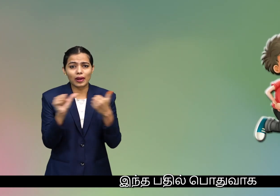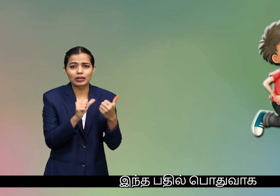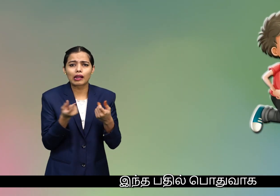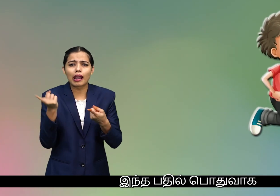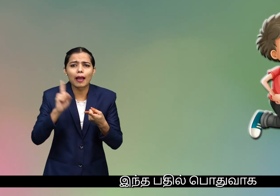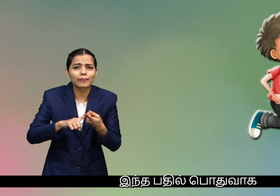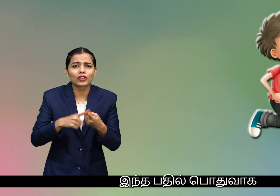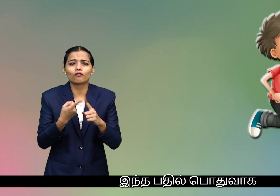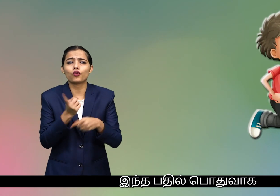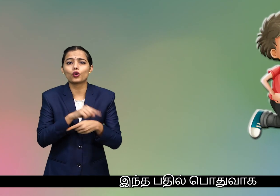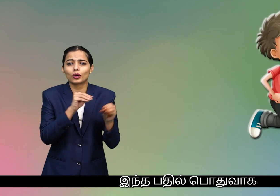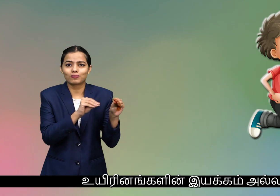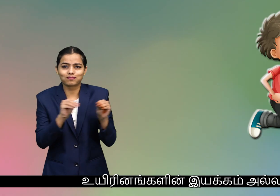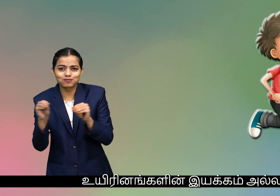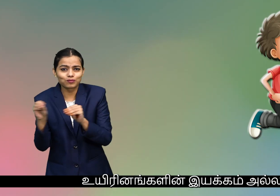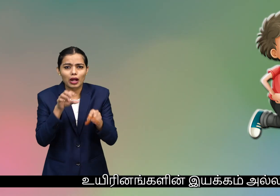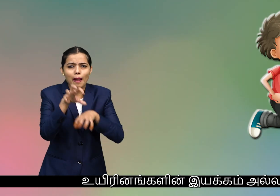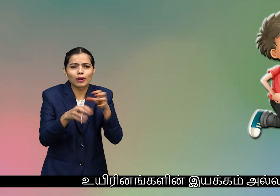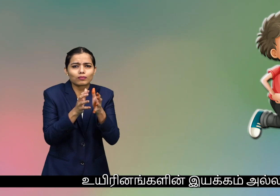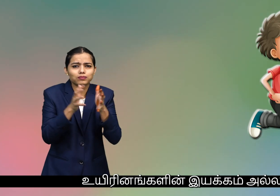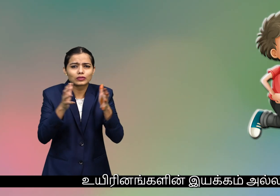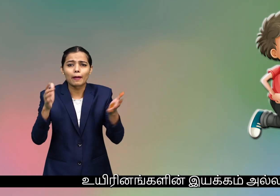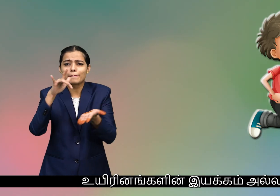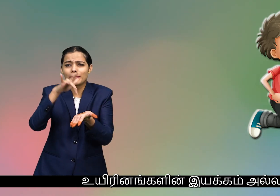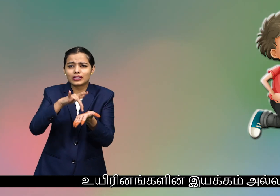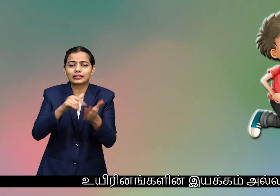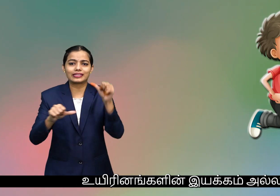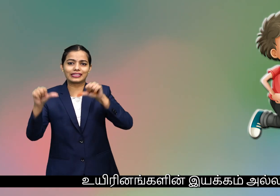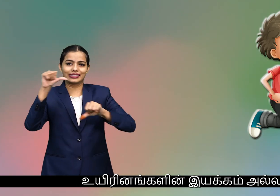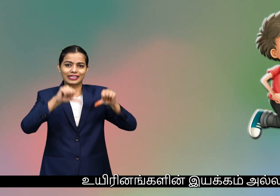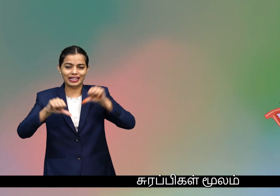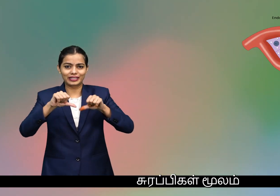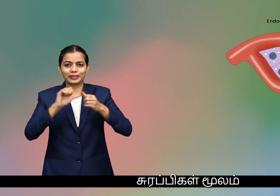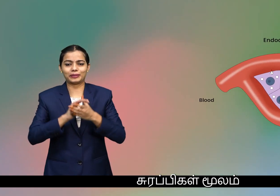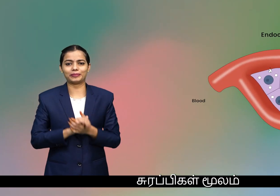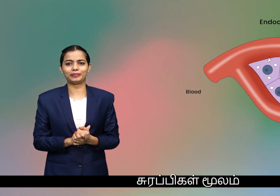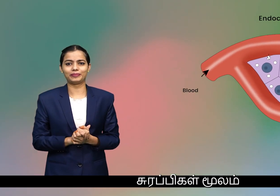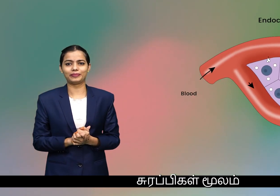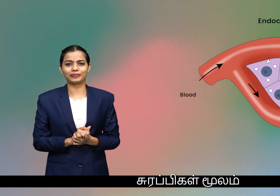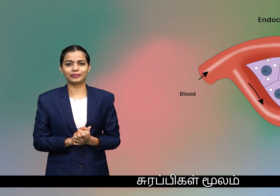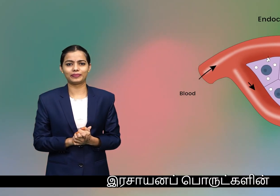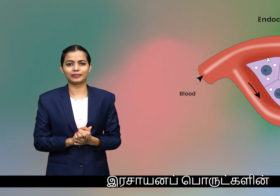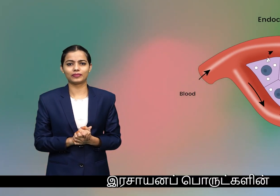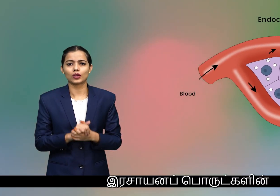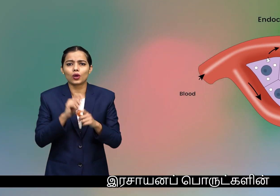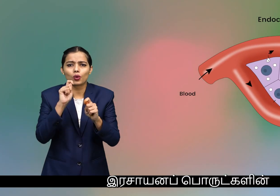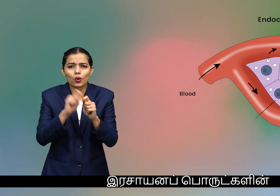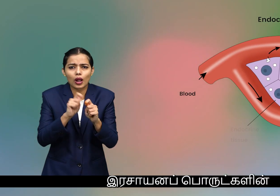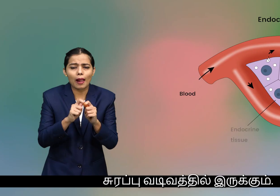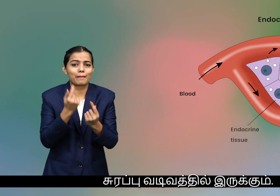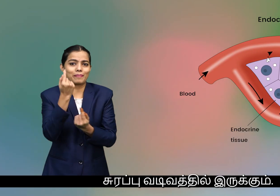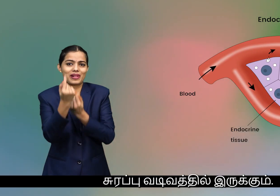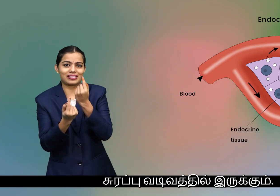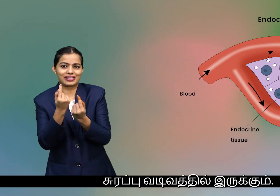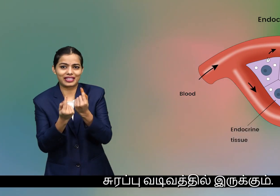இந்த பதில் பொதுவாக உயிரினங்களின் இயக்கம் அல்லது சுரப்பிகள் மூலம் இரசாயன